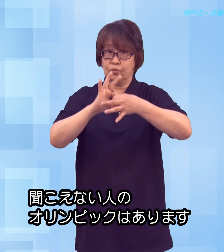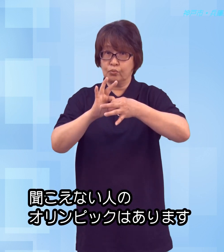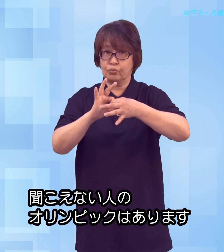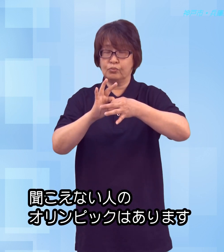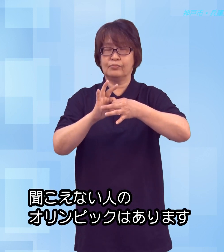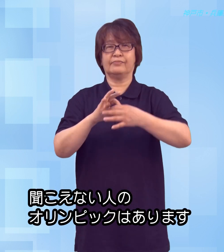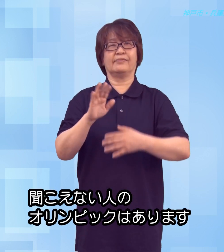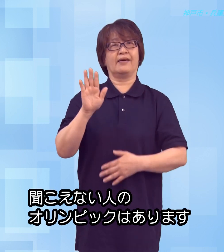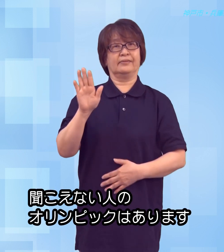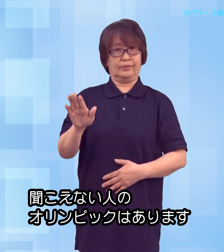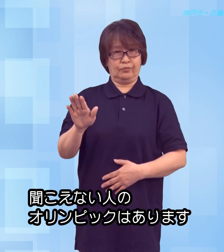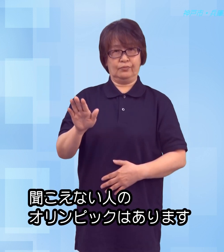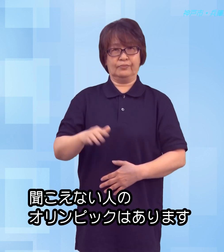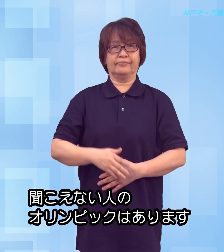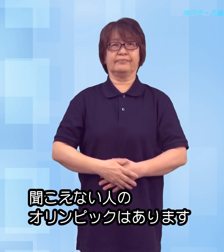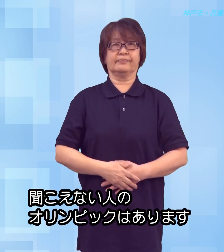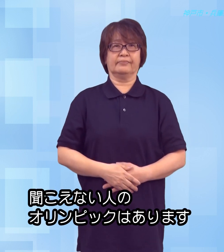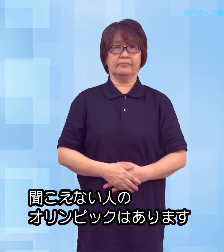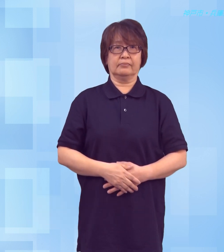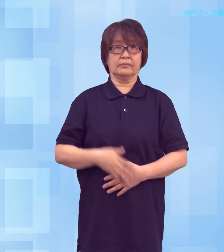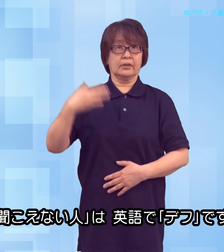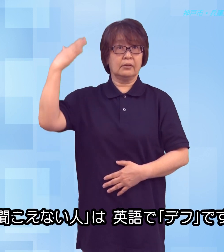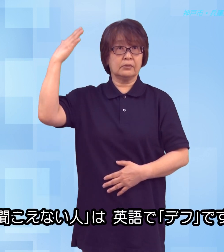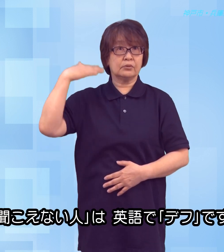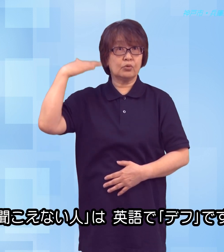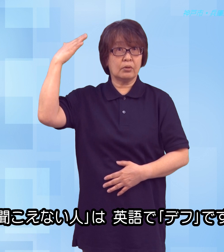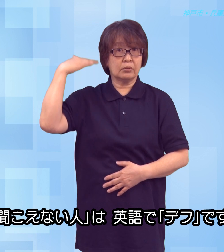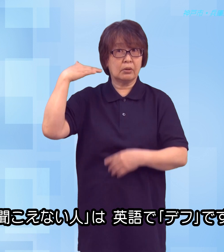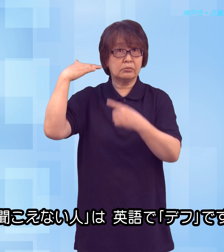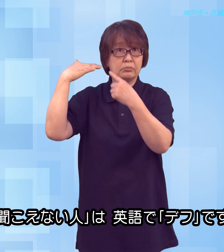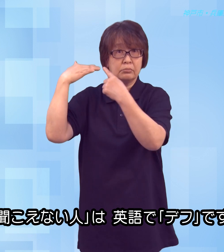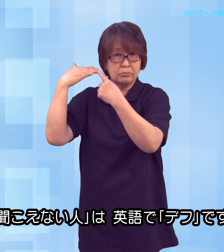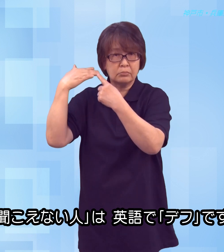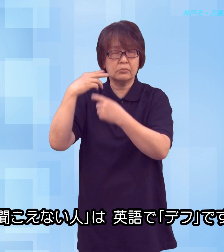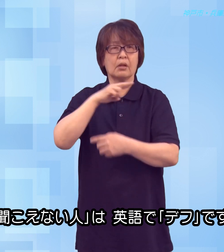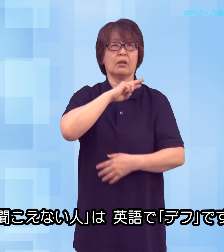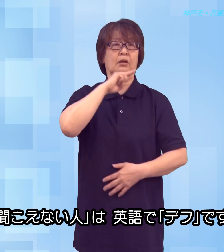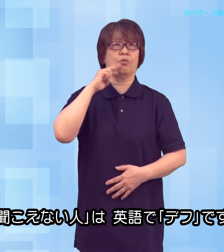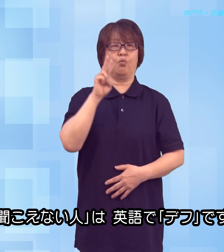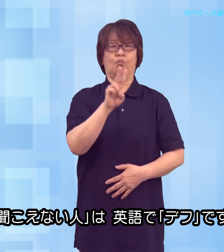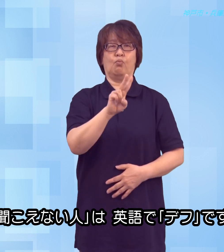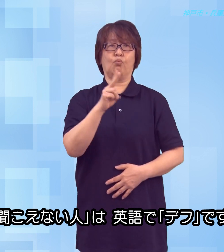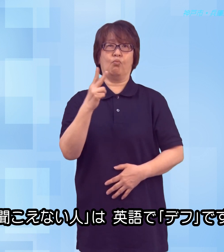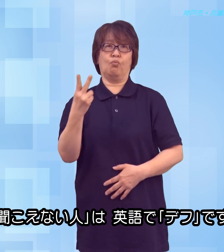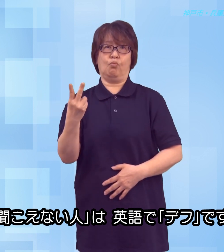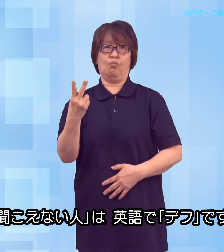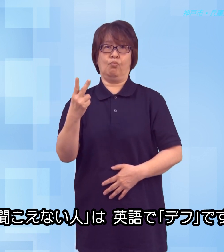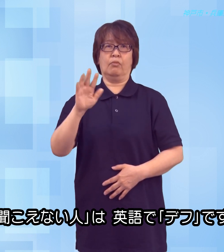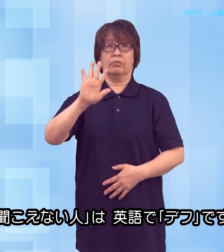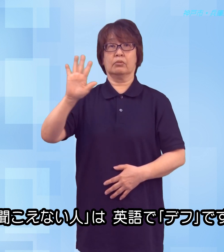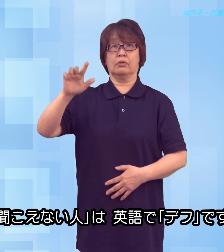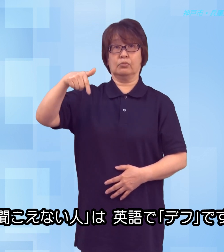聞こえない人のオリンピックは合います聞こえない人は英語で f